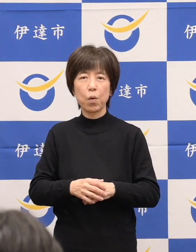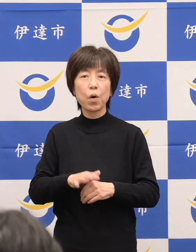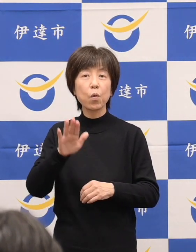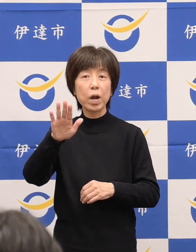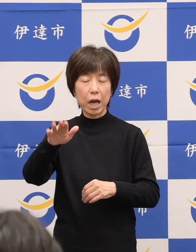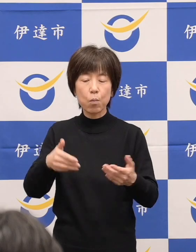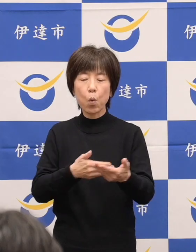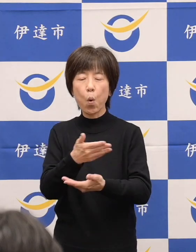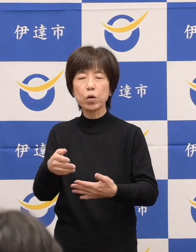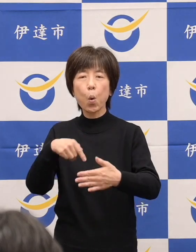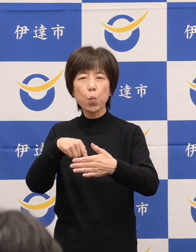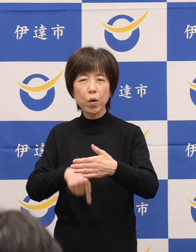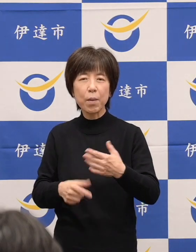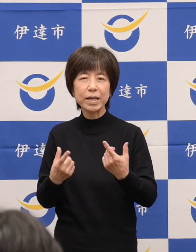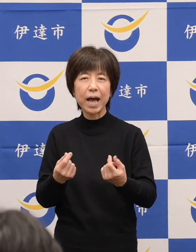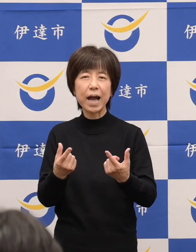ながら